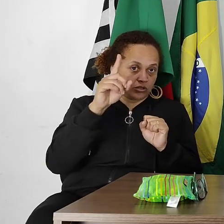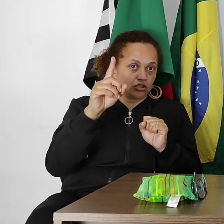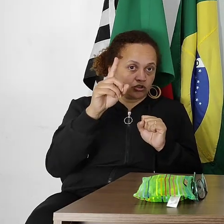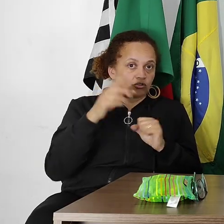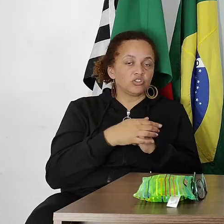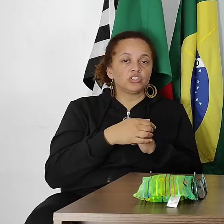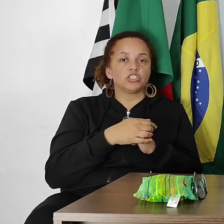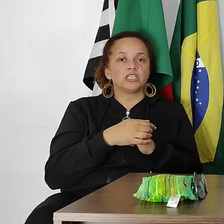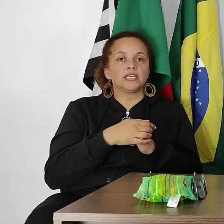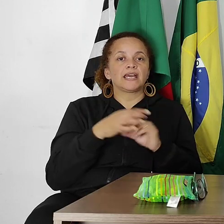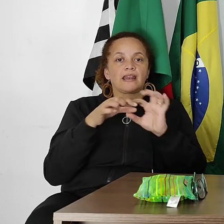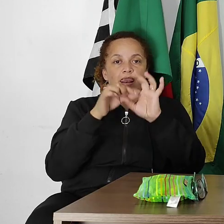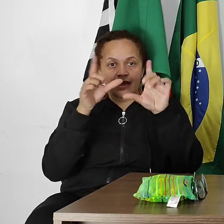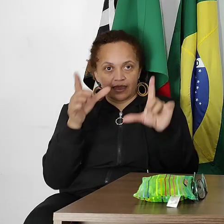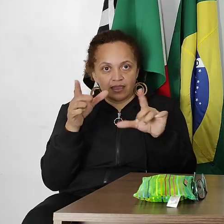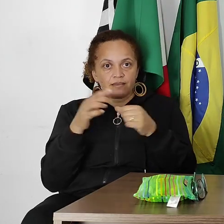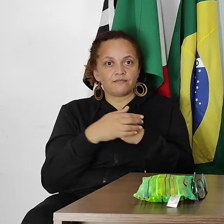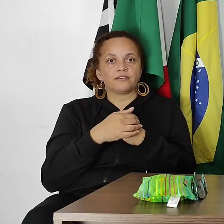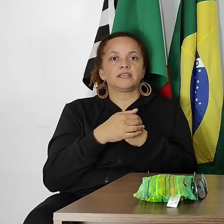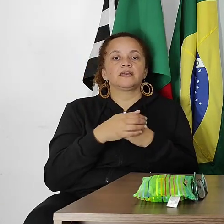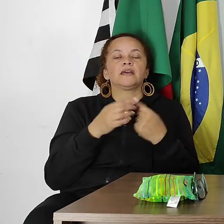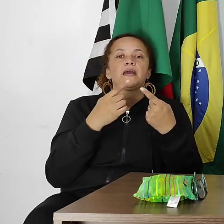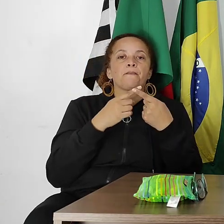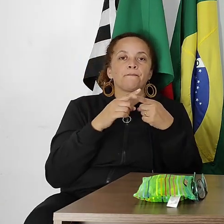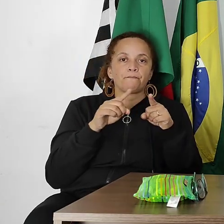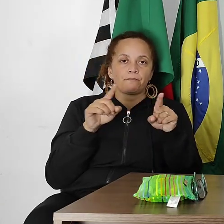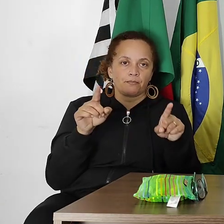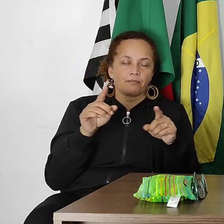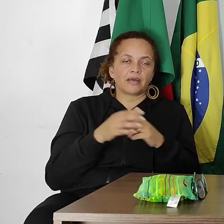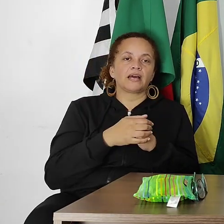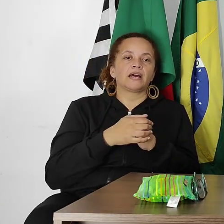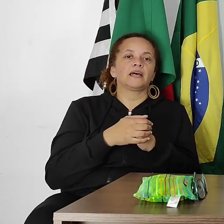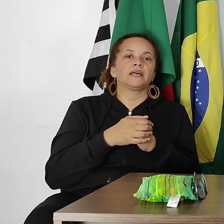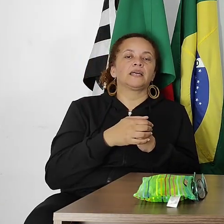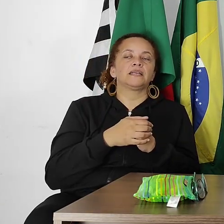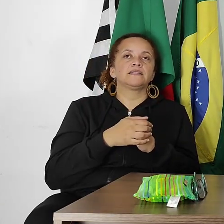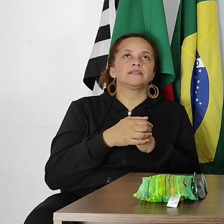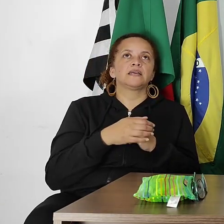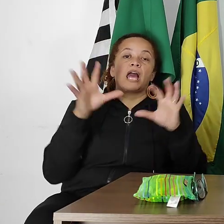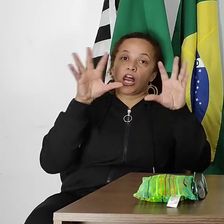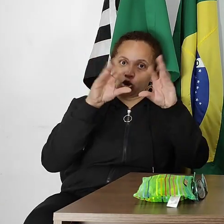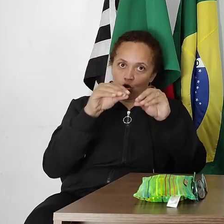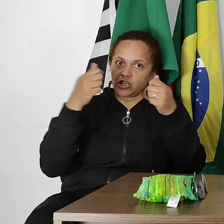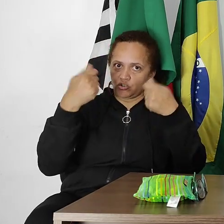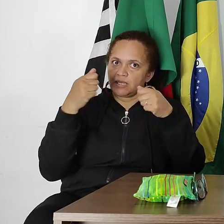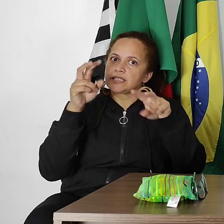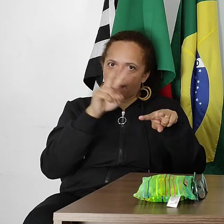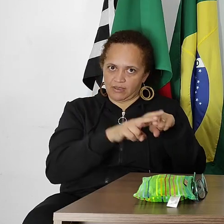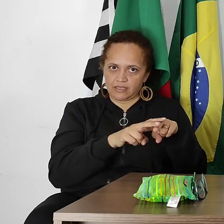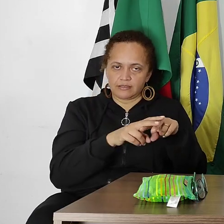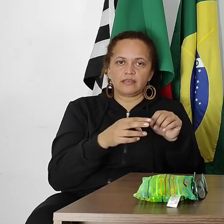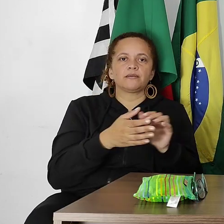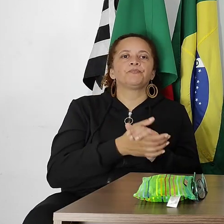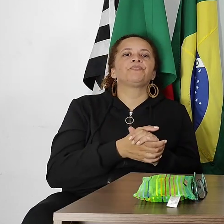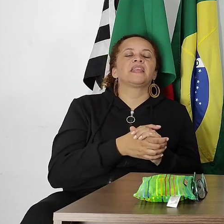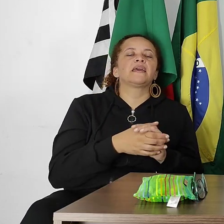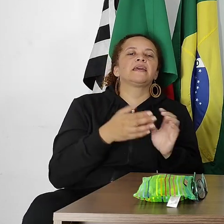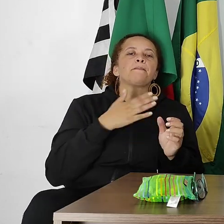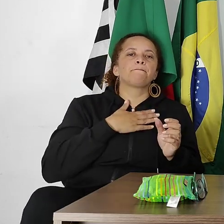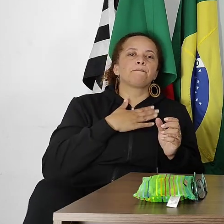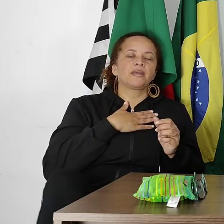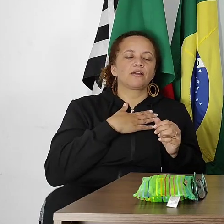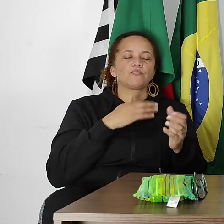falava assim, ó, fala para ele ficar só em uma. Eu falava, não, ele tem que se encher de Deus, deixa ele. Aí lá nesse semiaberto tinha um orelhão